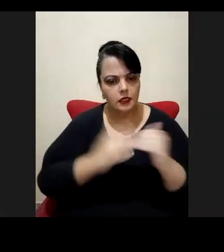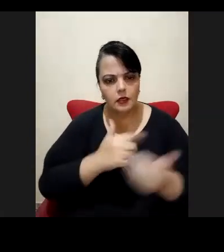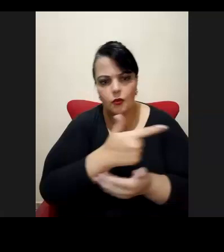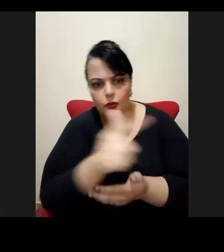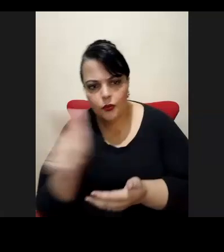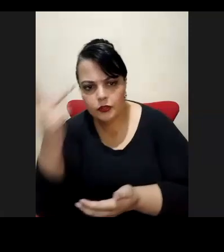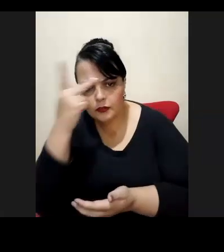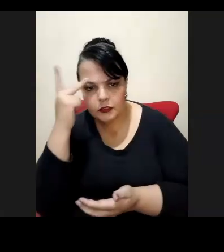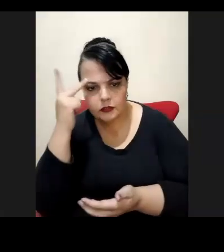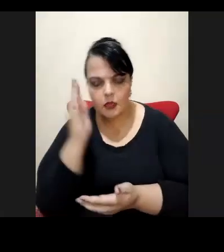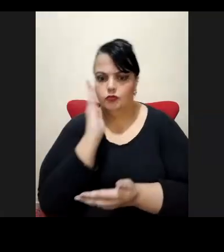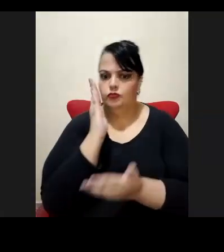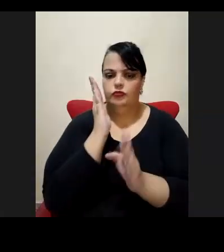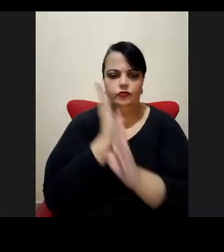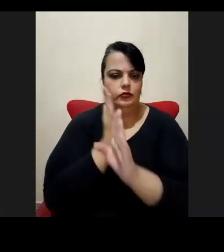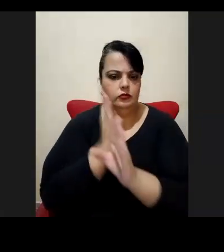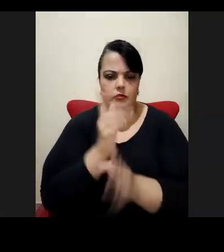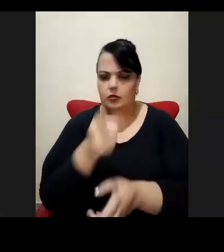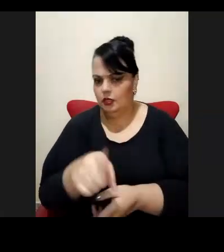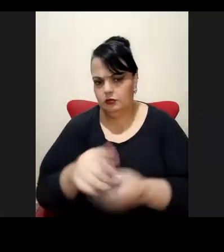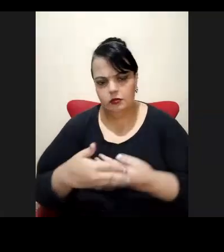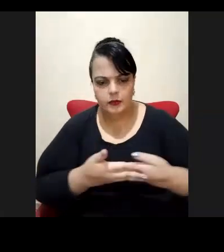não só a esse bebê que se deixar fica